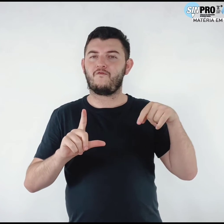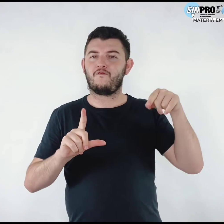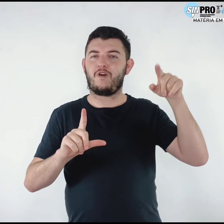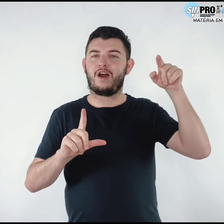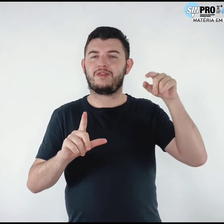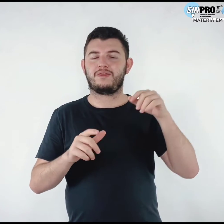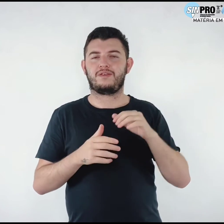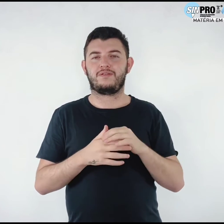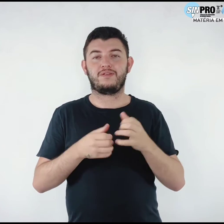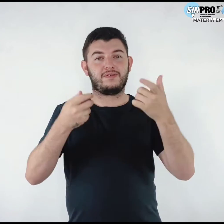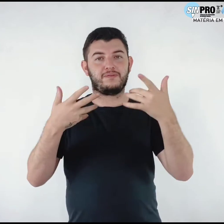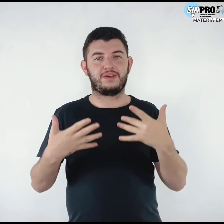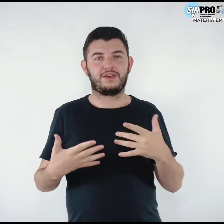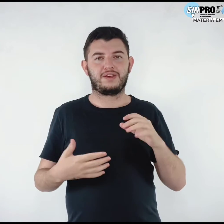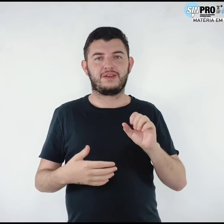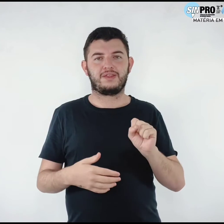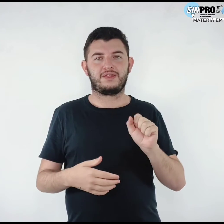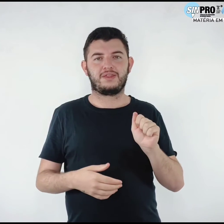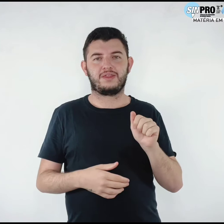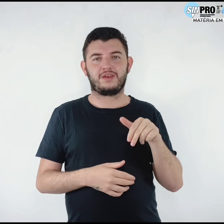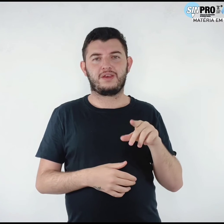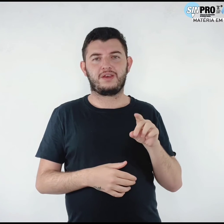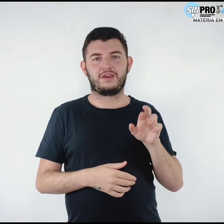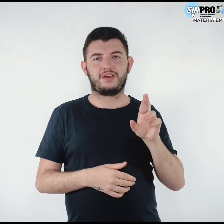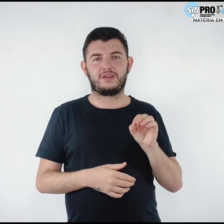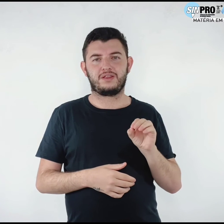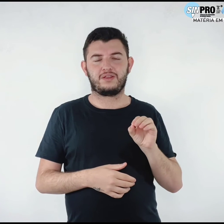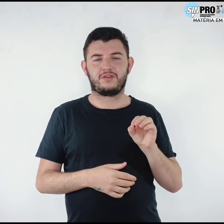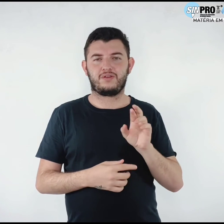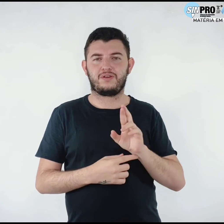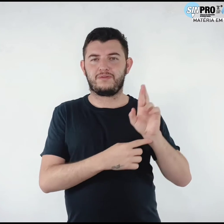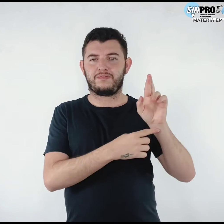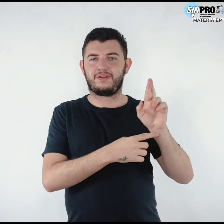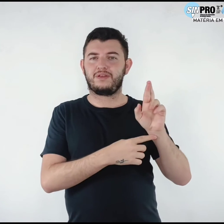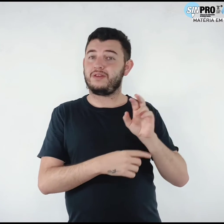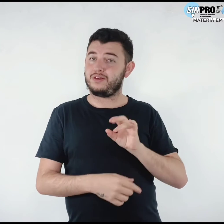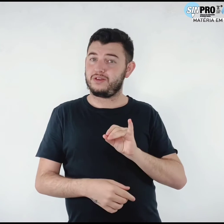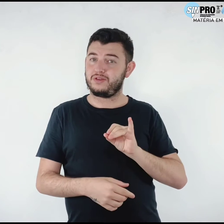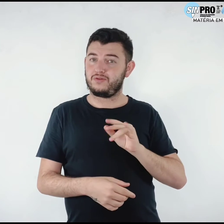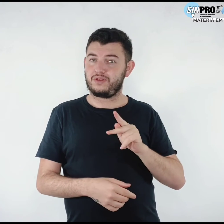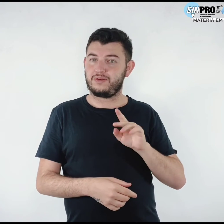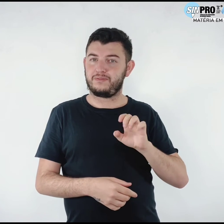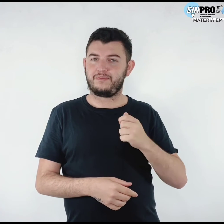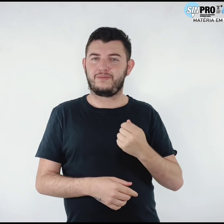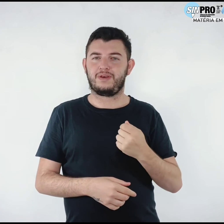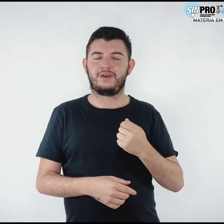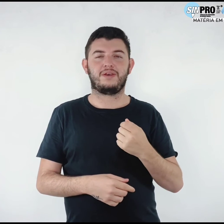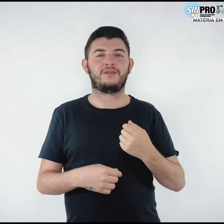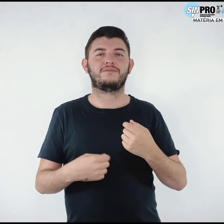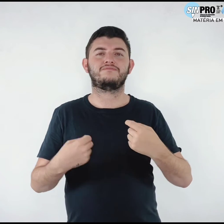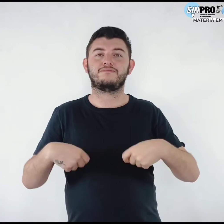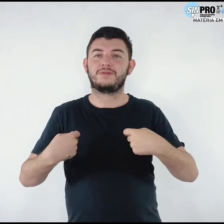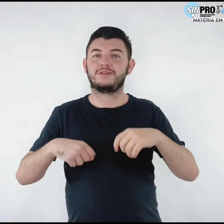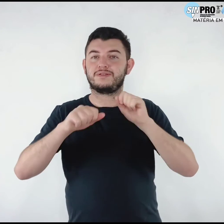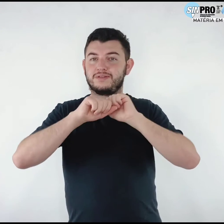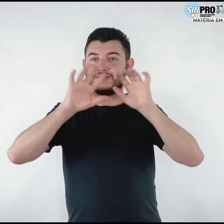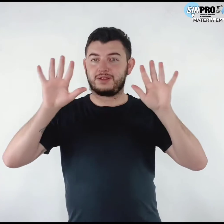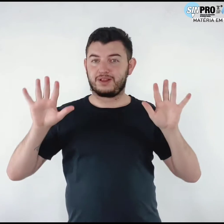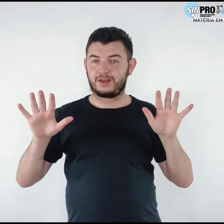Sandro Sachete de Carvalho, do IPEA. É preciso esclarecer 3 coisas.